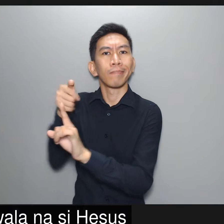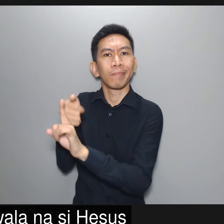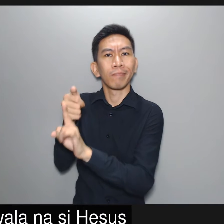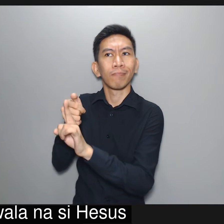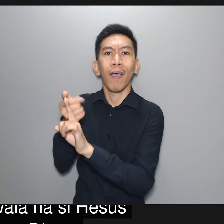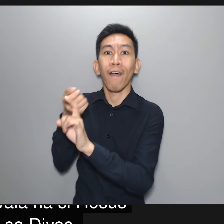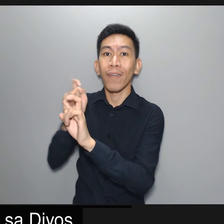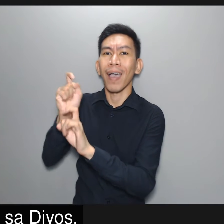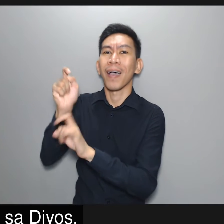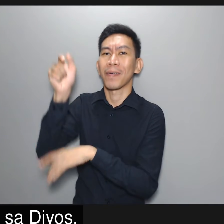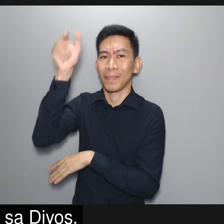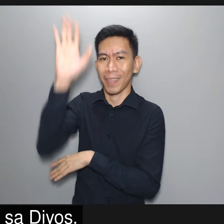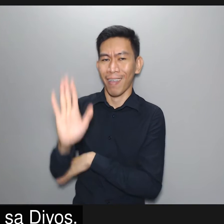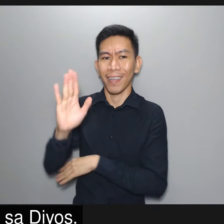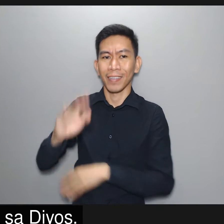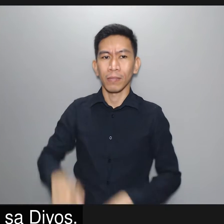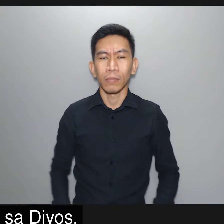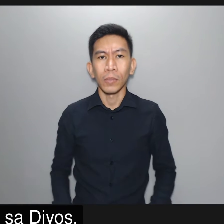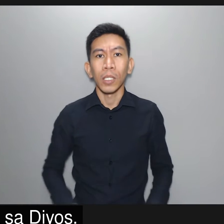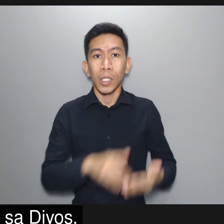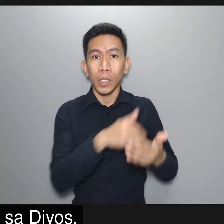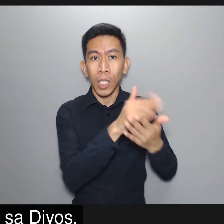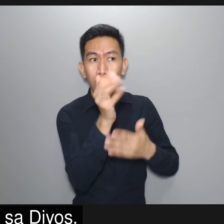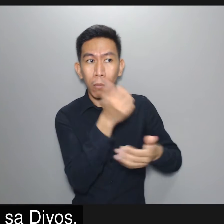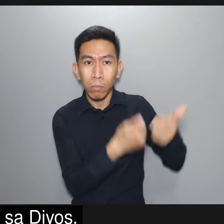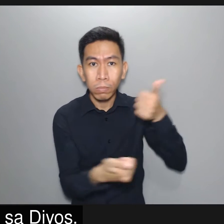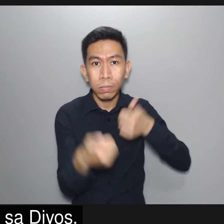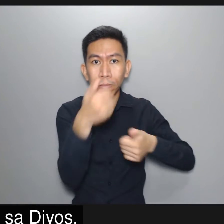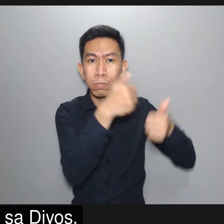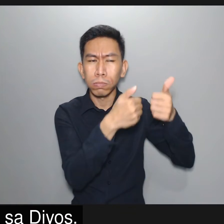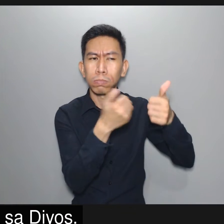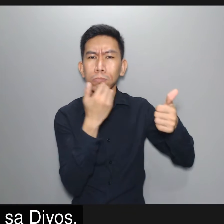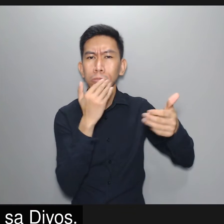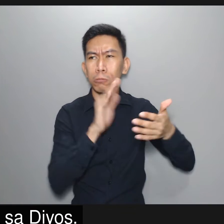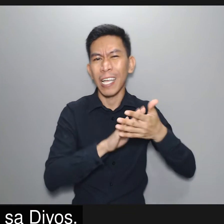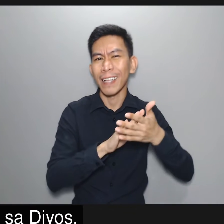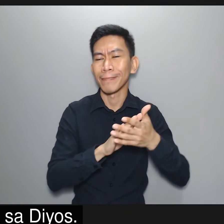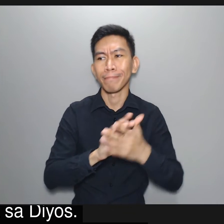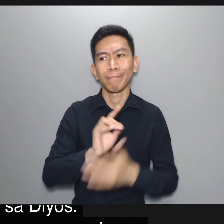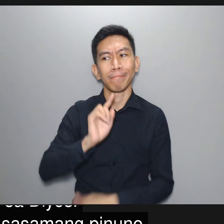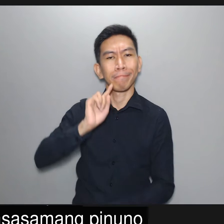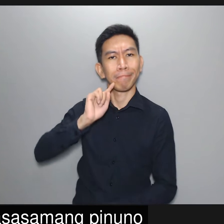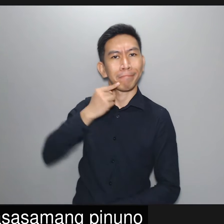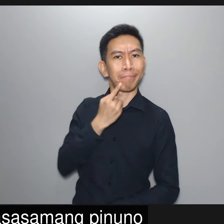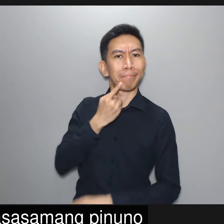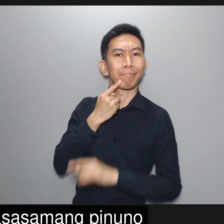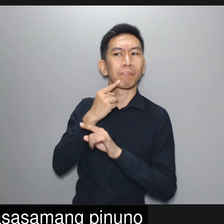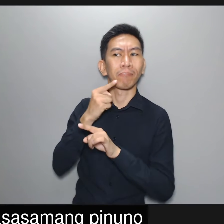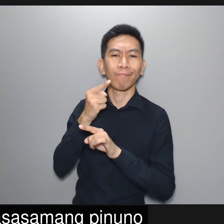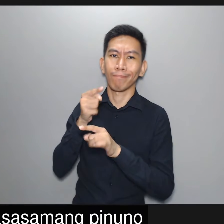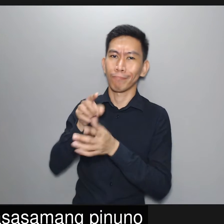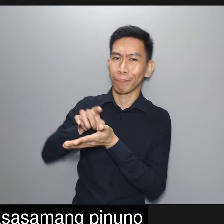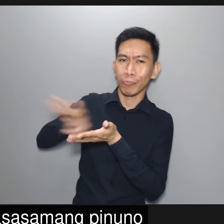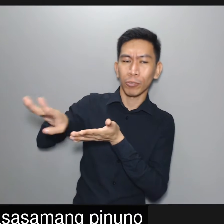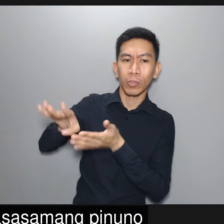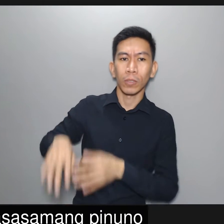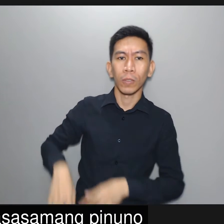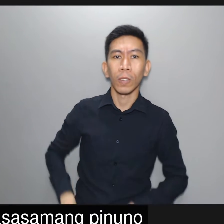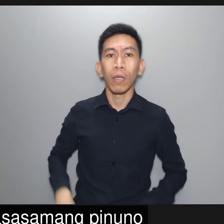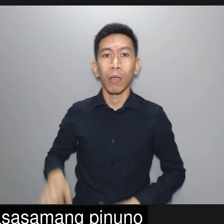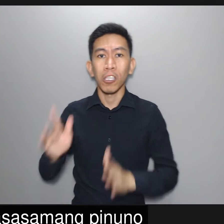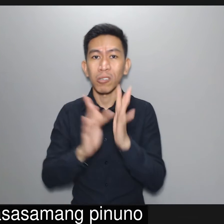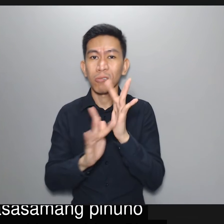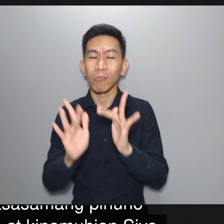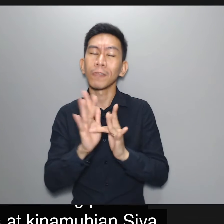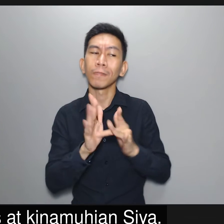ilang masasamang pinuno ay nainggit kay Jesus at kinamuhian siya. Pinayagan sila ni Jesus na